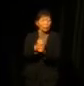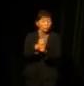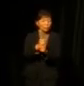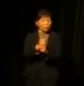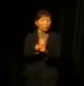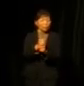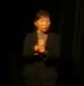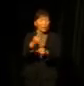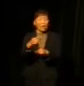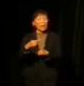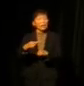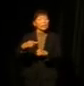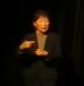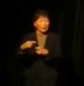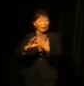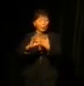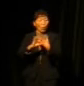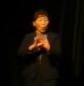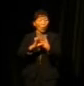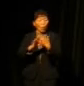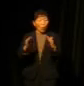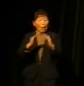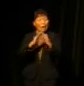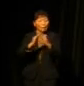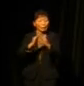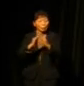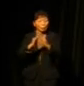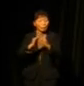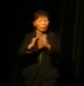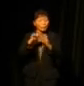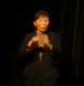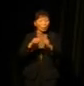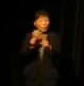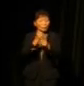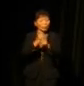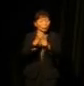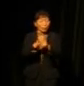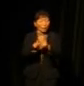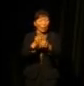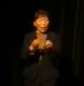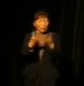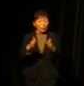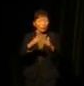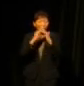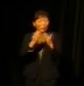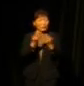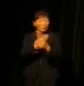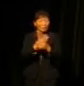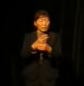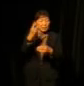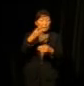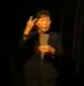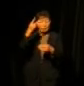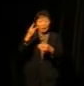この1階の仮設のね、校舎がここが出来上がったところなんですけど、あとこっちは あの2階建ての仮設の